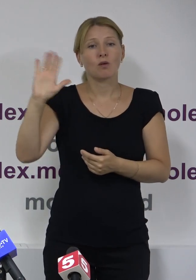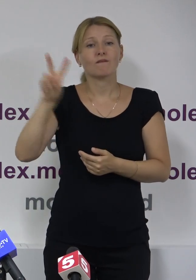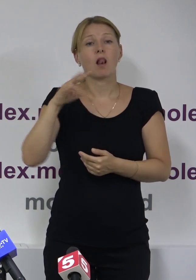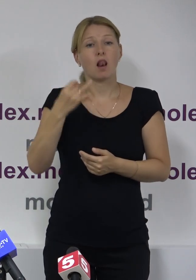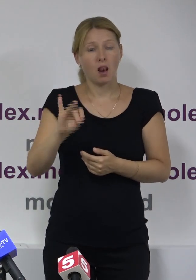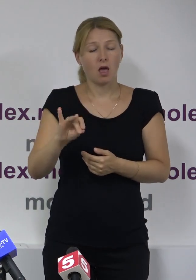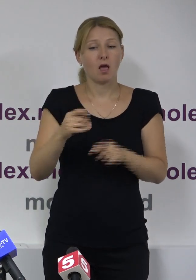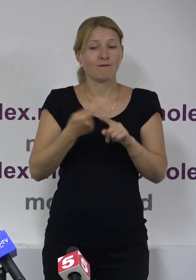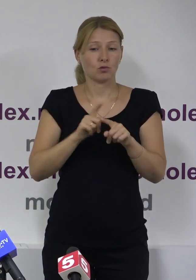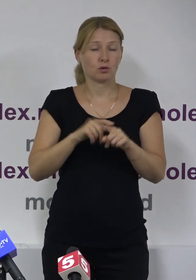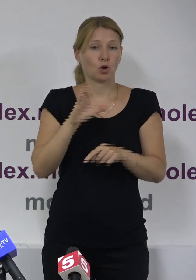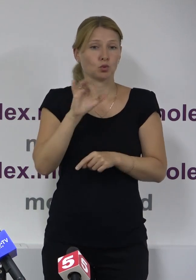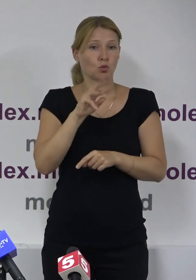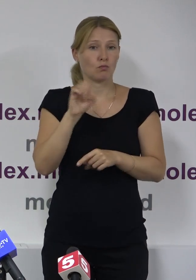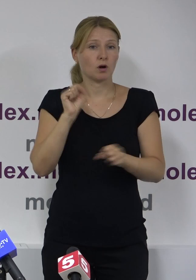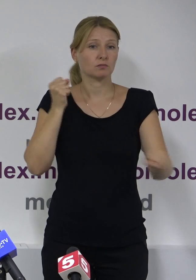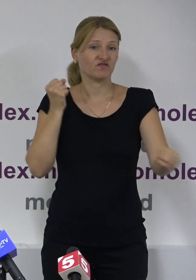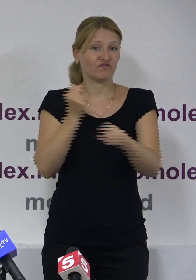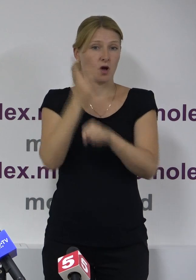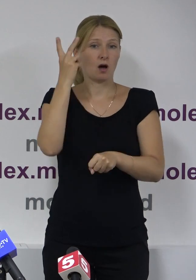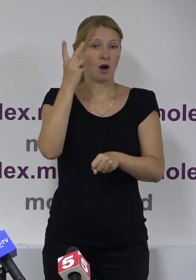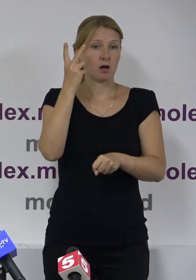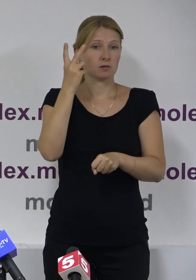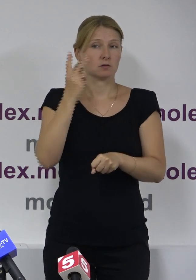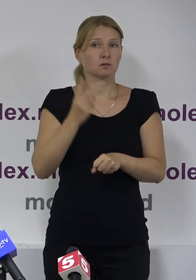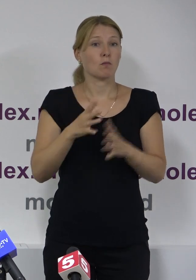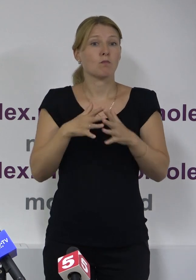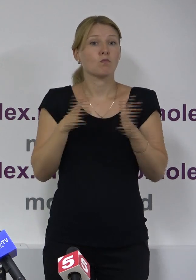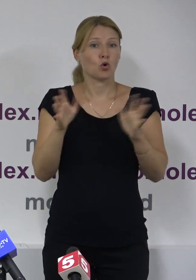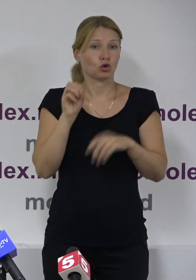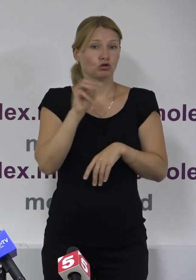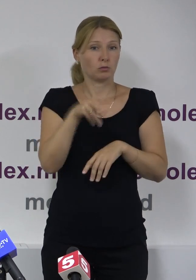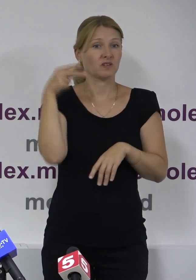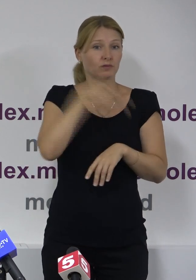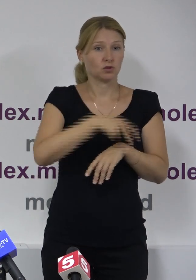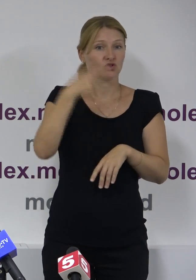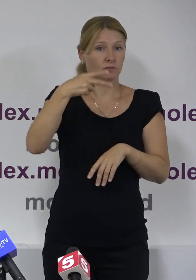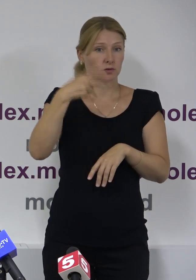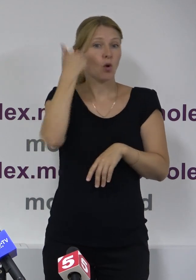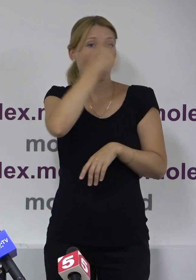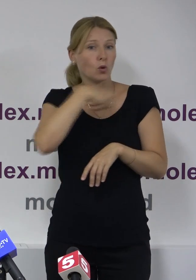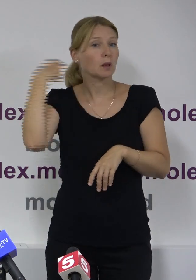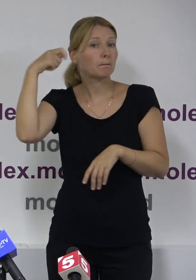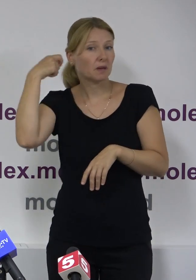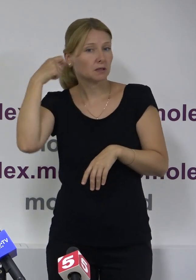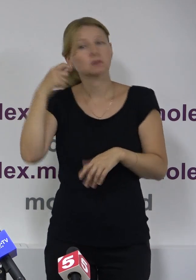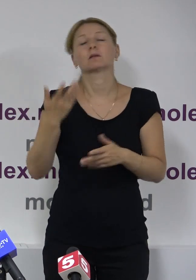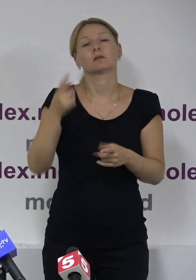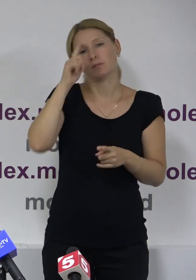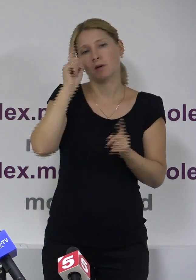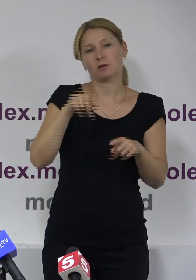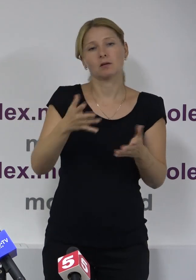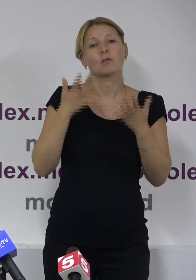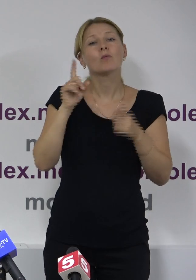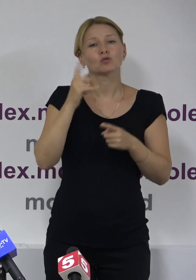care este aproape dublă față de alegerile din 2020, alegerile prezidențiale. Sigur că avem un